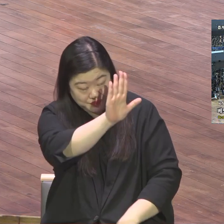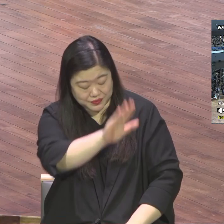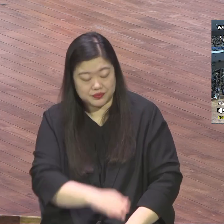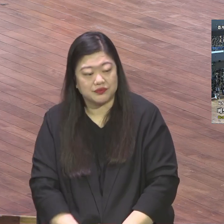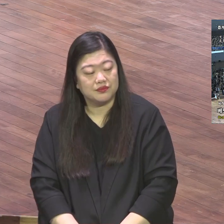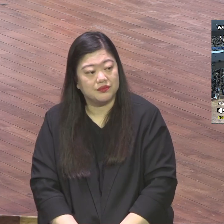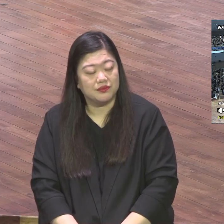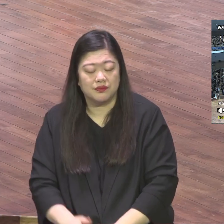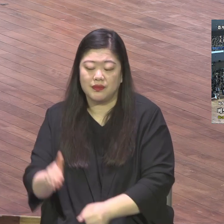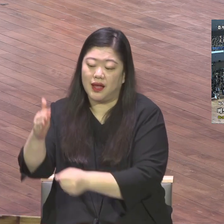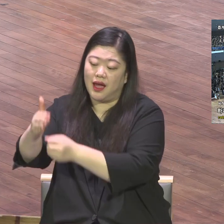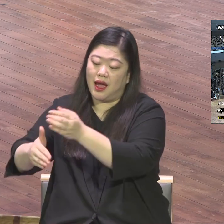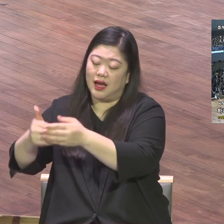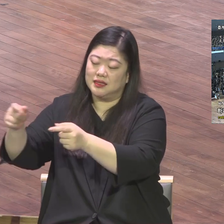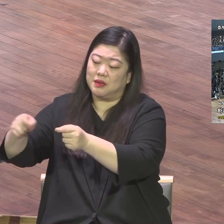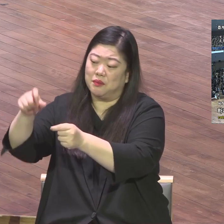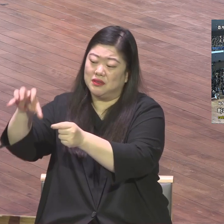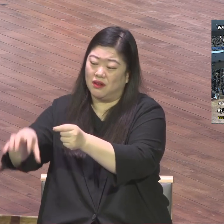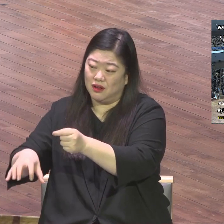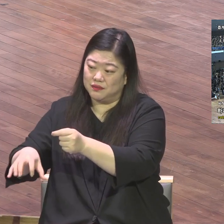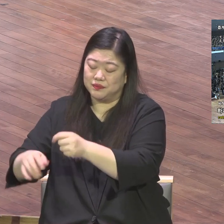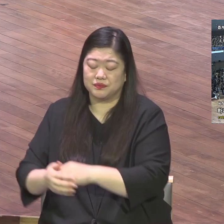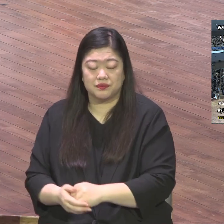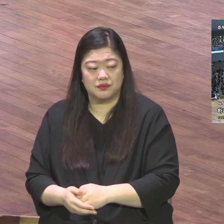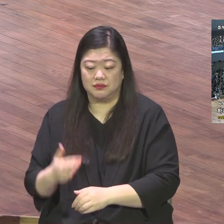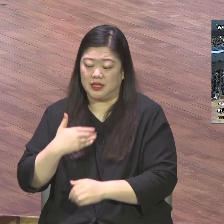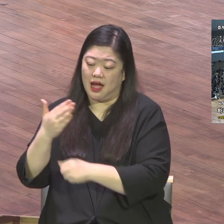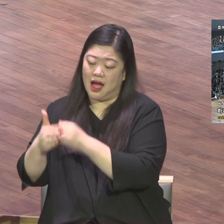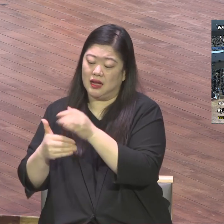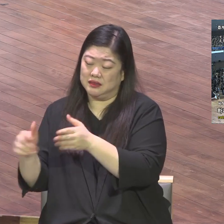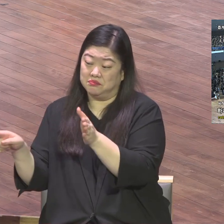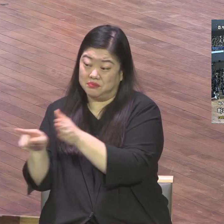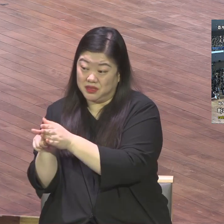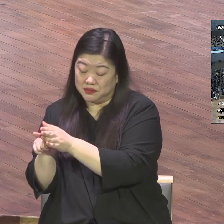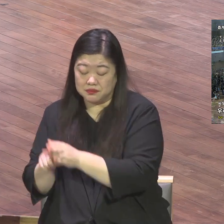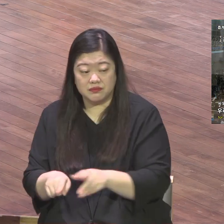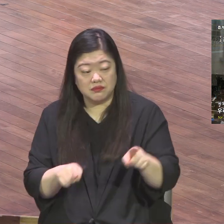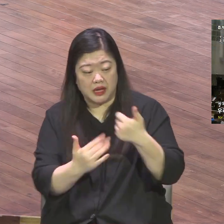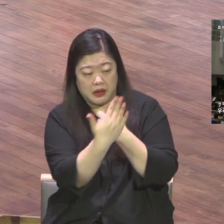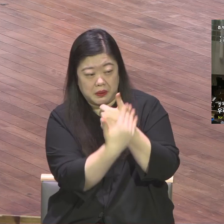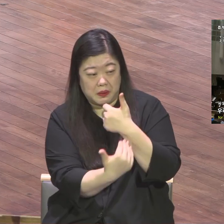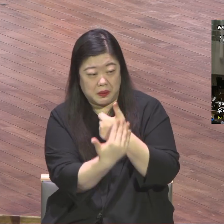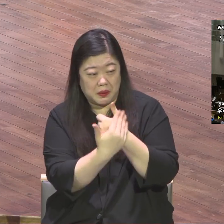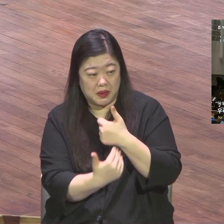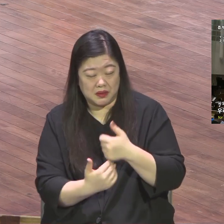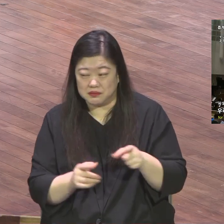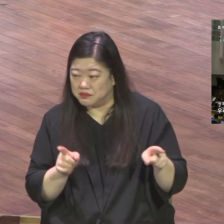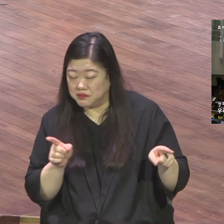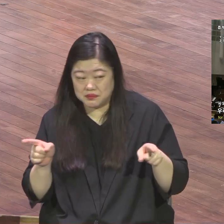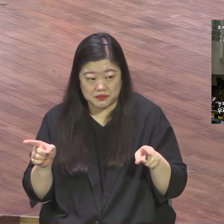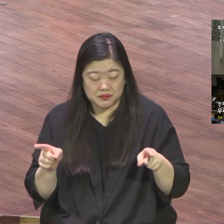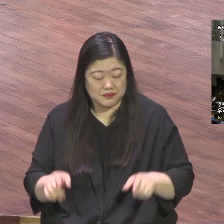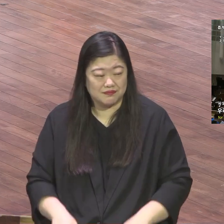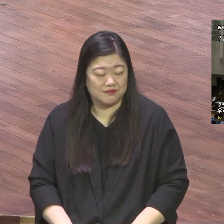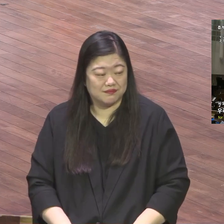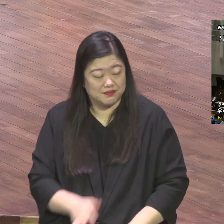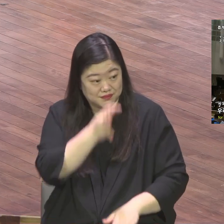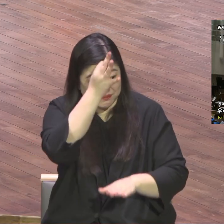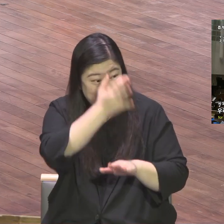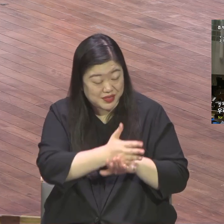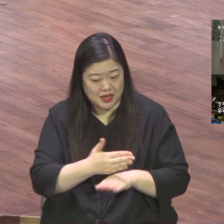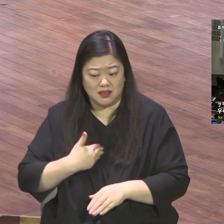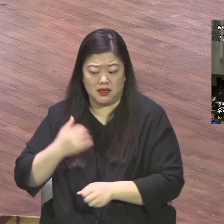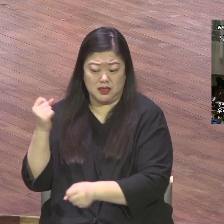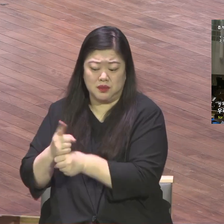앞에서 너희의 말을 듣는 것이 하나님의 말씀 듣는 것보다 옳은가 판단하라. 우리는 보고 들은 것을 말하지 아니할 수 없다